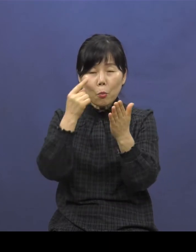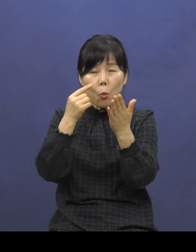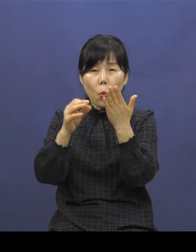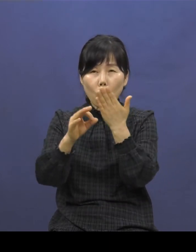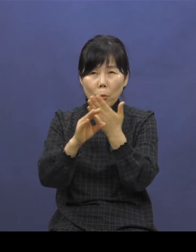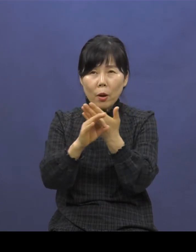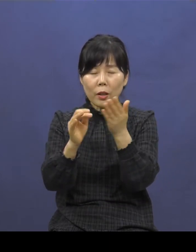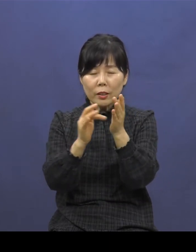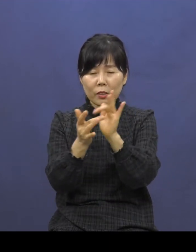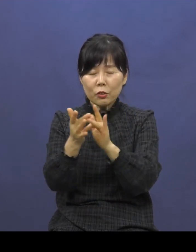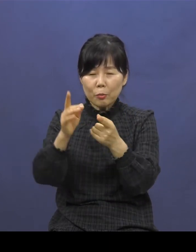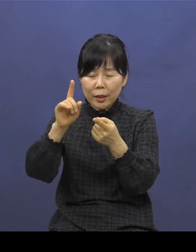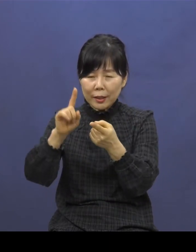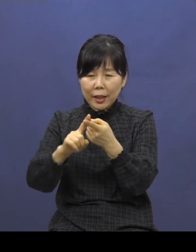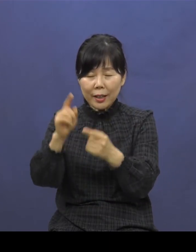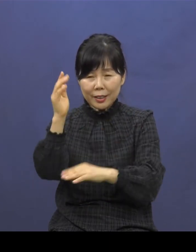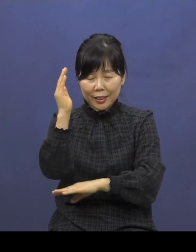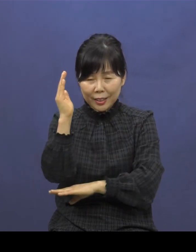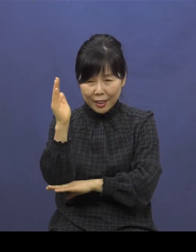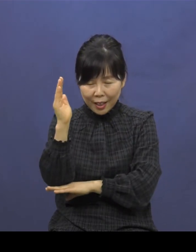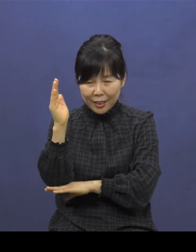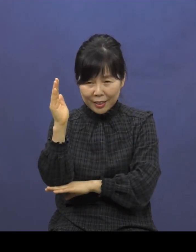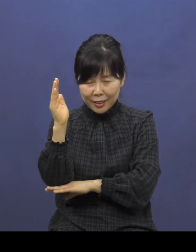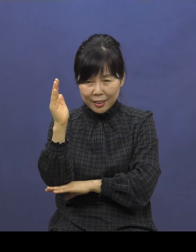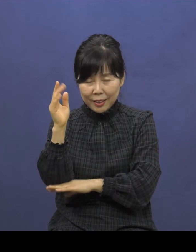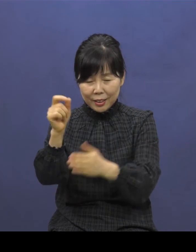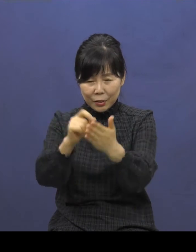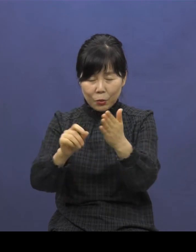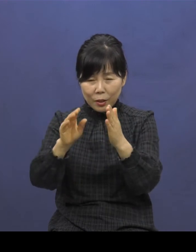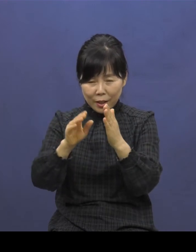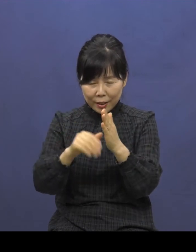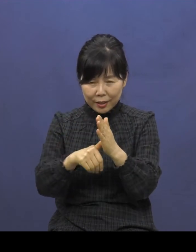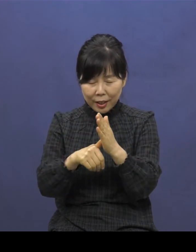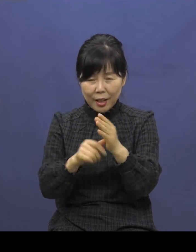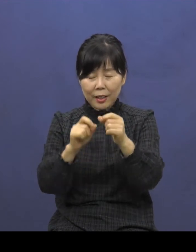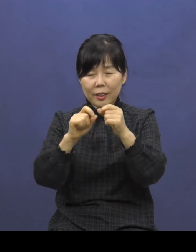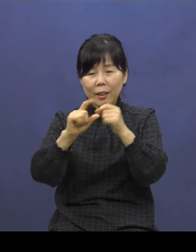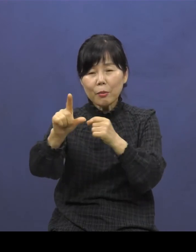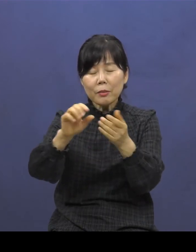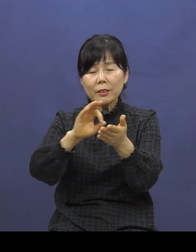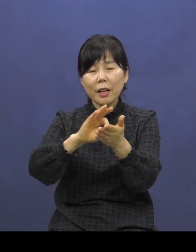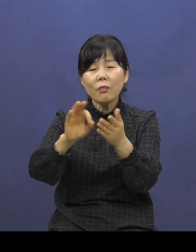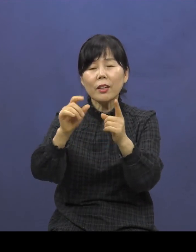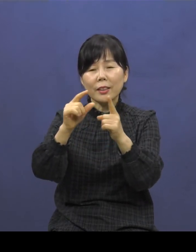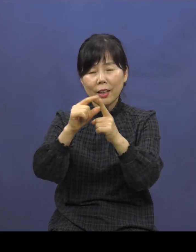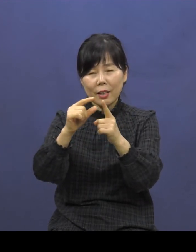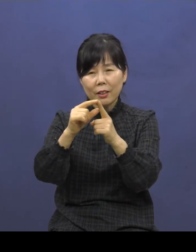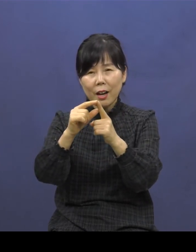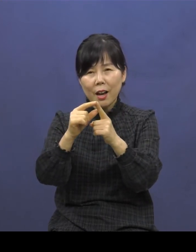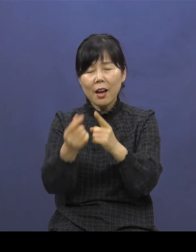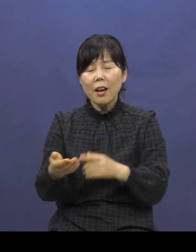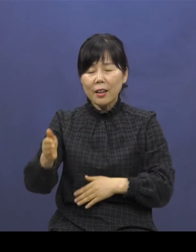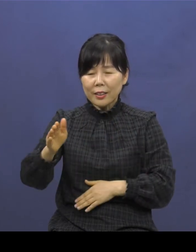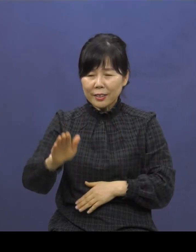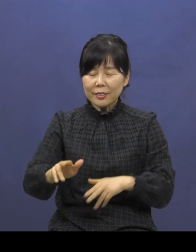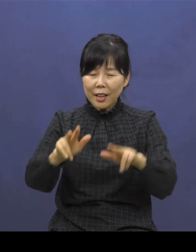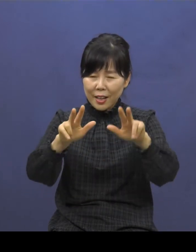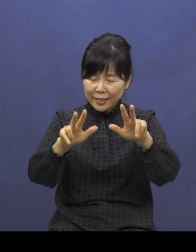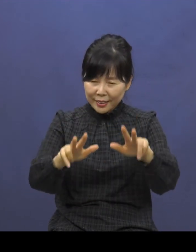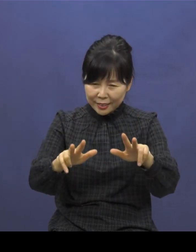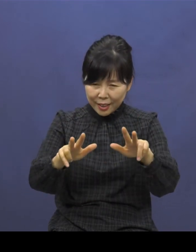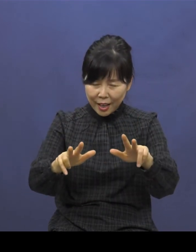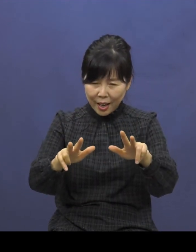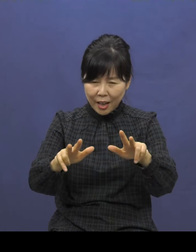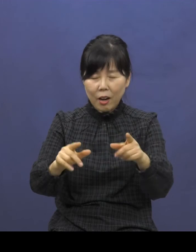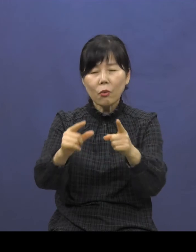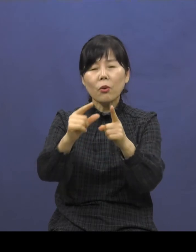성경에 보면요, 예수님의 이야기가 나올 때 대부분 바로 이 but now가 붙습니다.